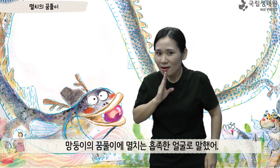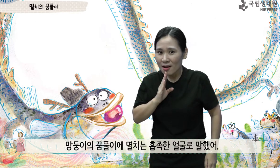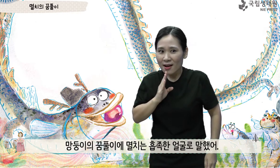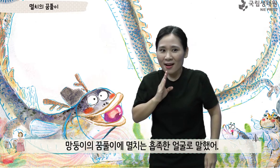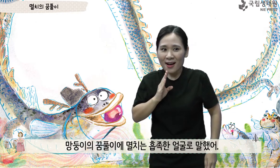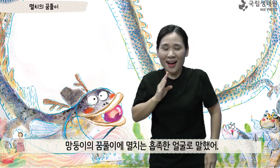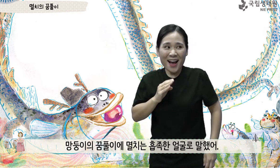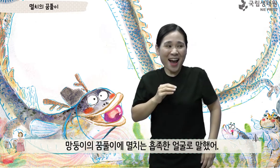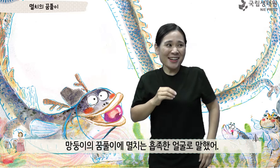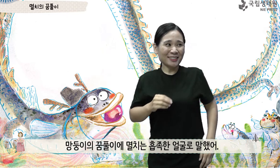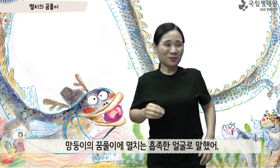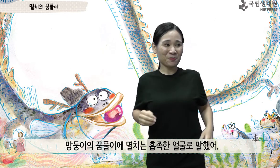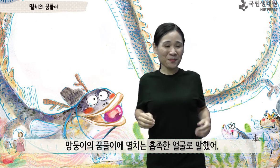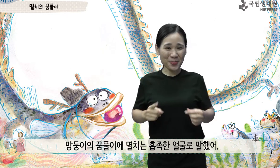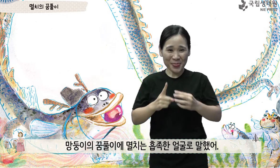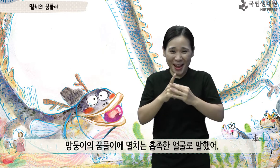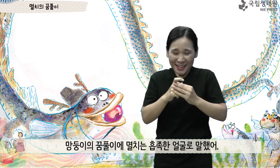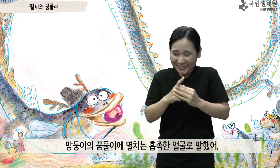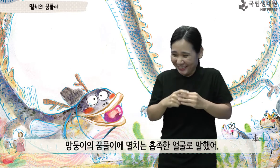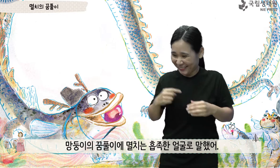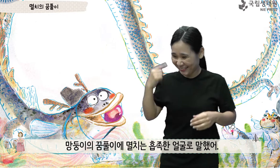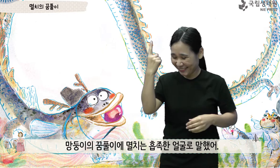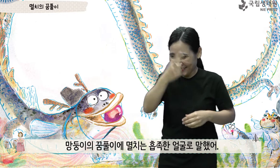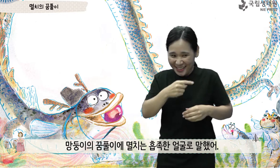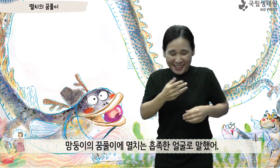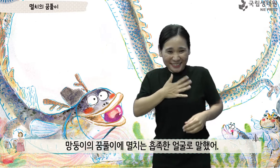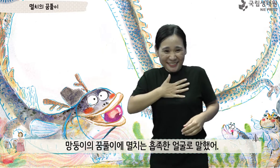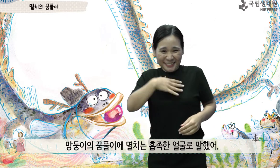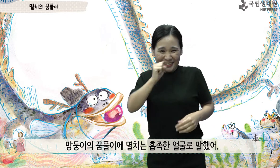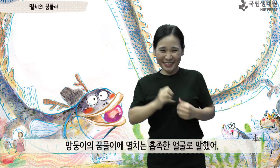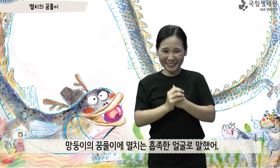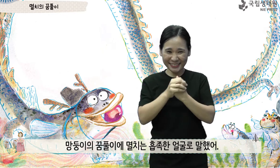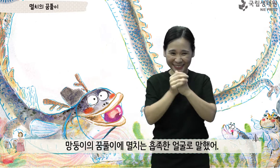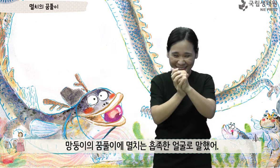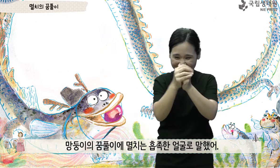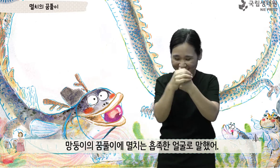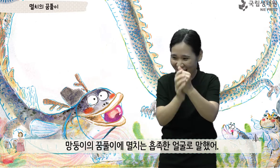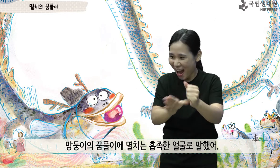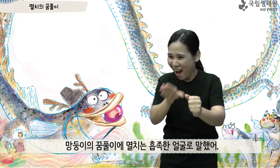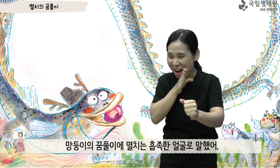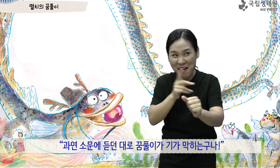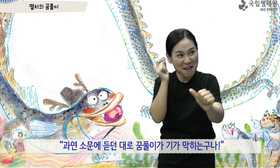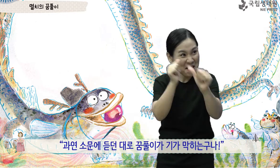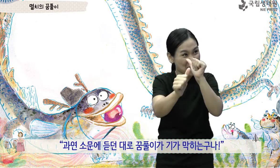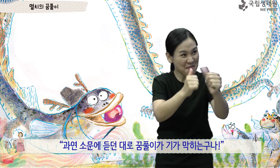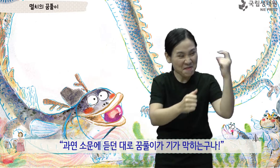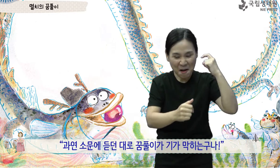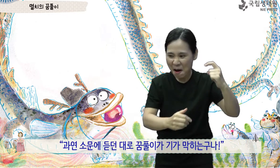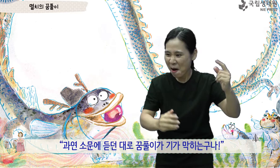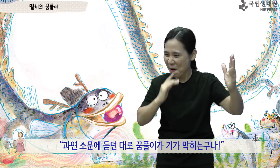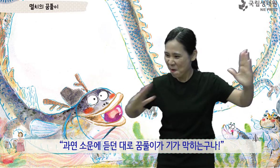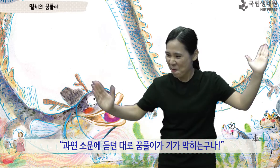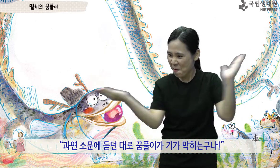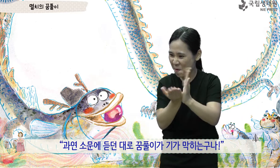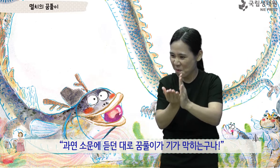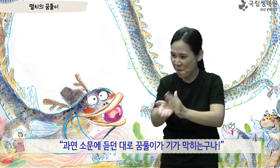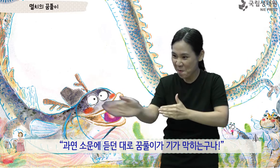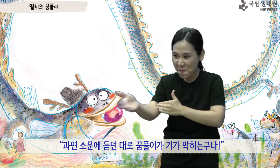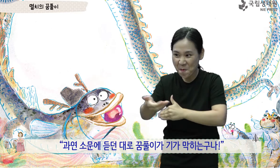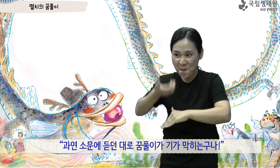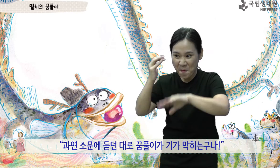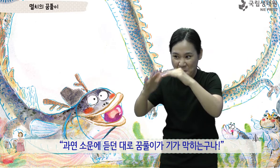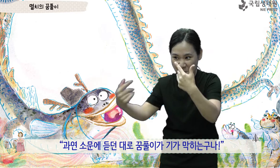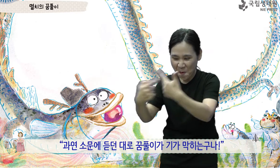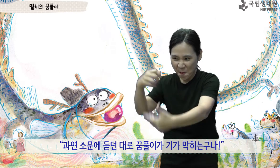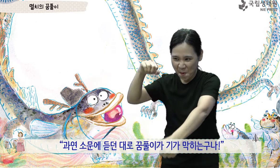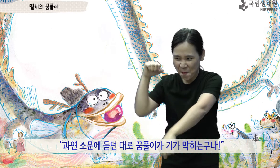망둥이의 꿈풀이에 멸치는 흡족한 얼굴로 말했어. 과연 소문에 듣던